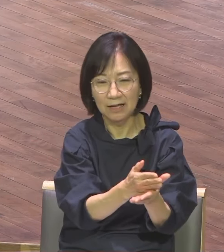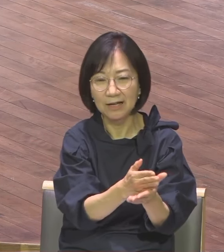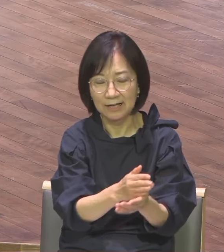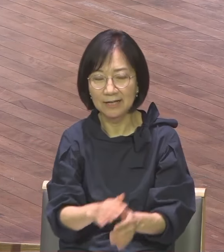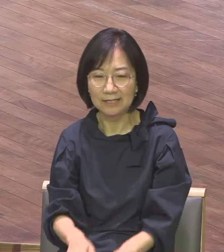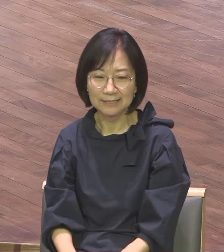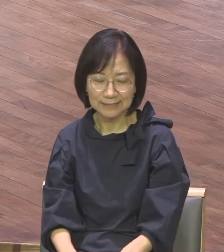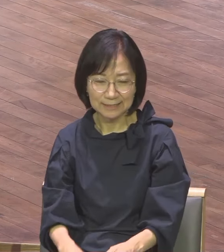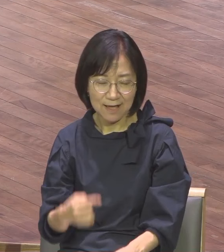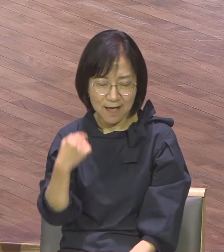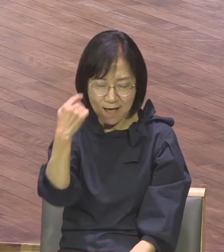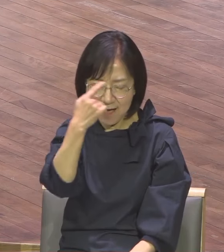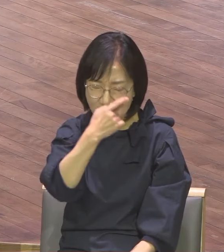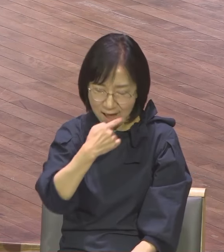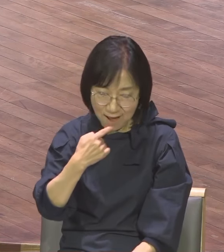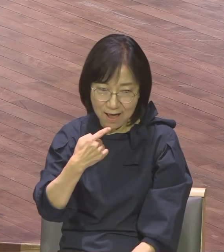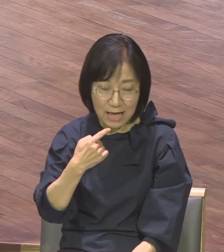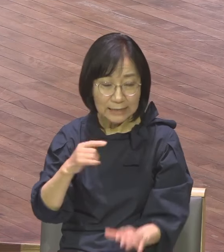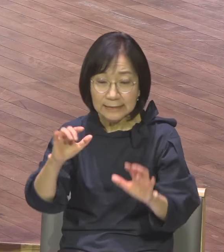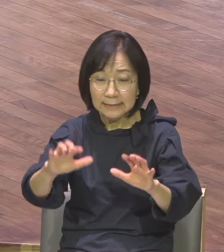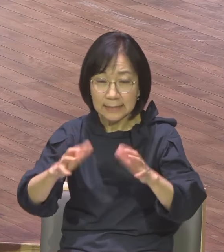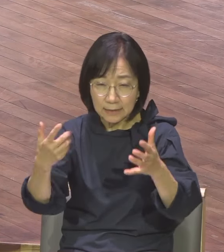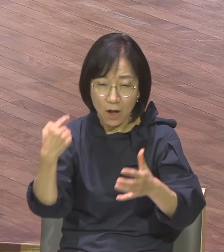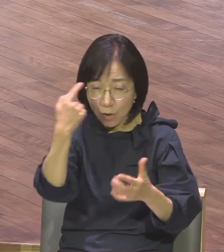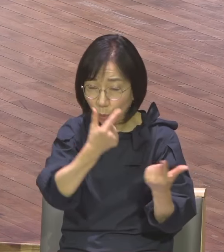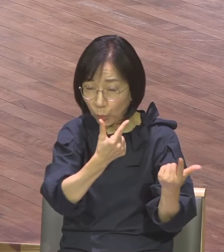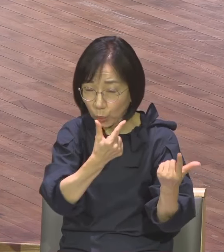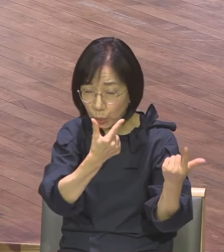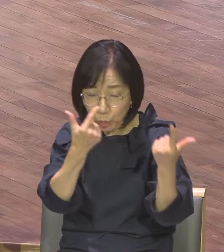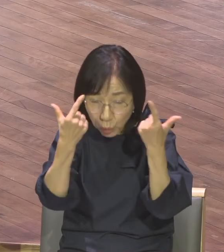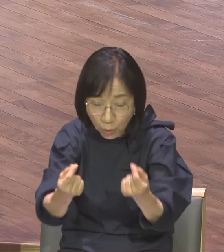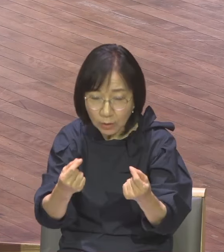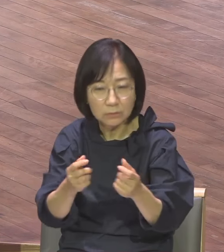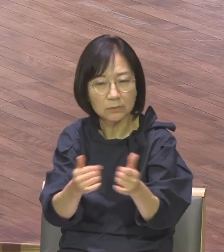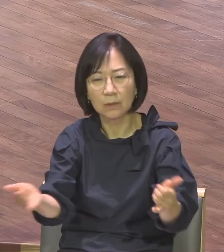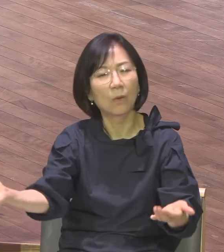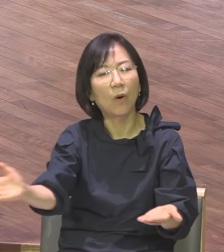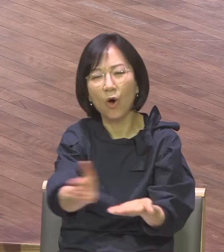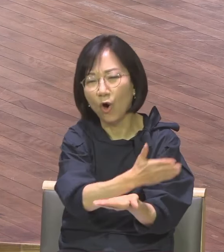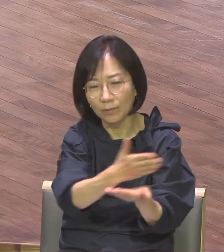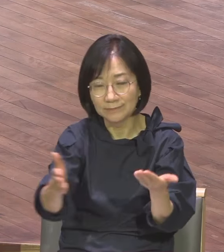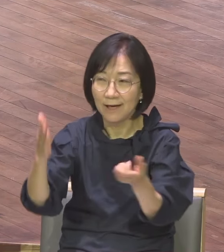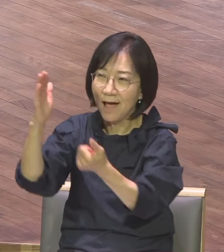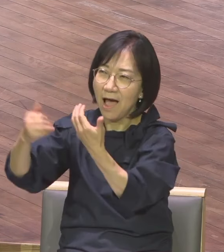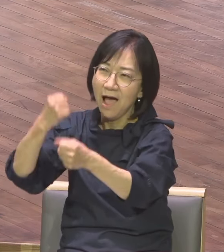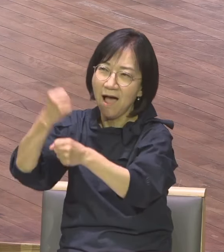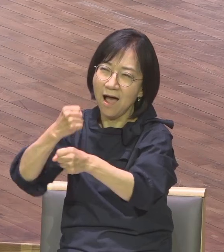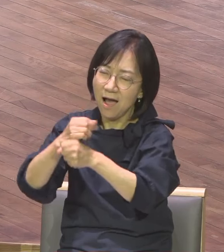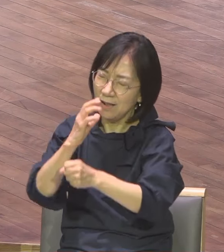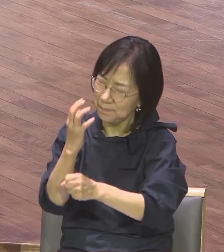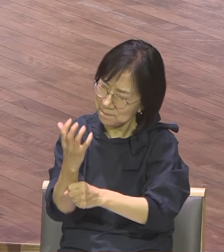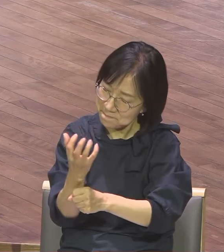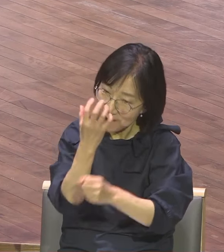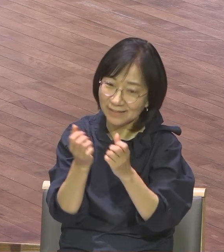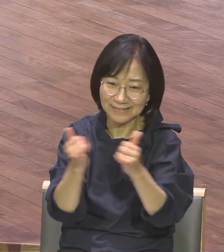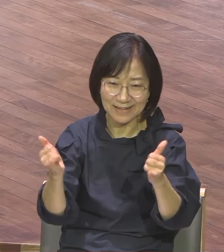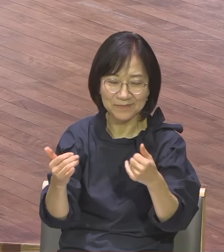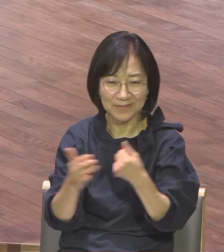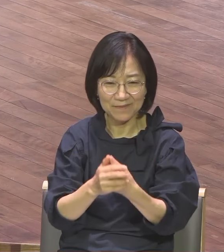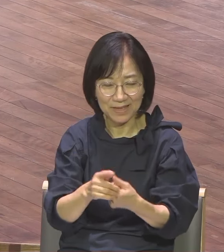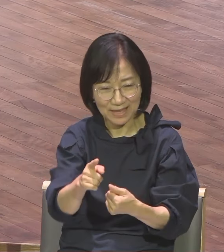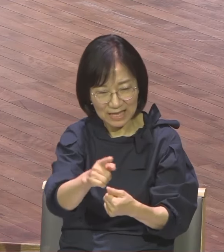중에 유일한 인물이다. 똑같은 사람 있냐 없지 않냐. 하나님 만든 작품이다. 그대로 인정해라. 그대로 틀리는 것이 아니라 다른